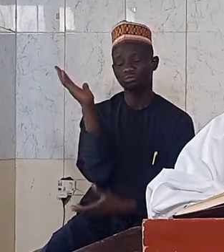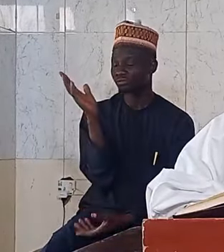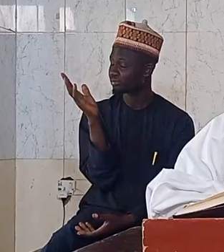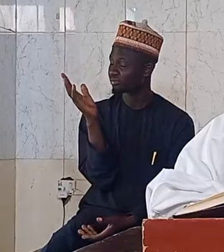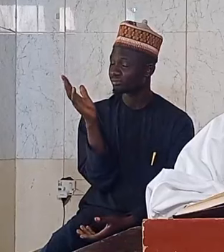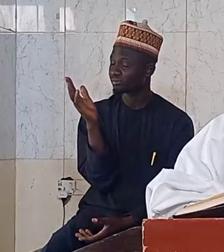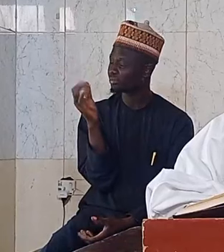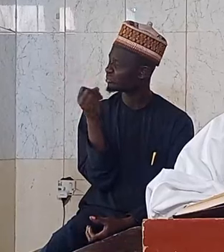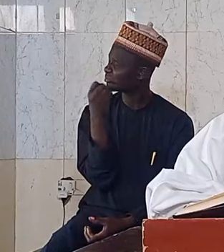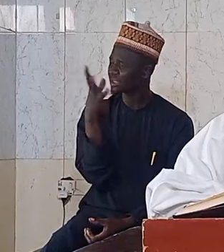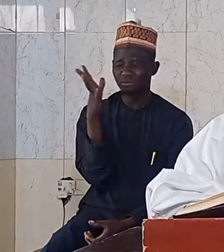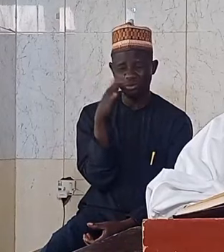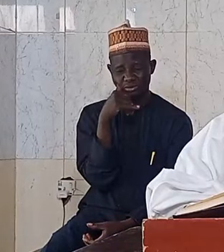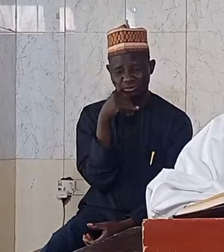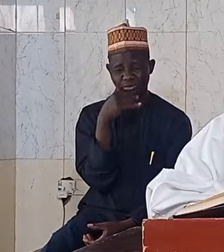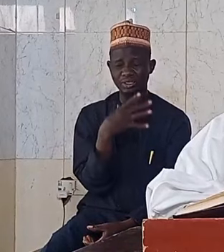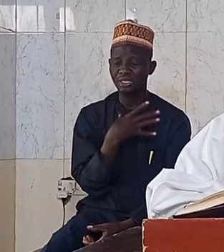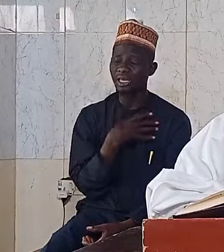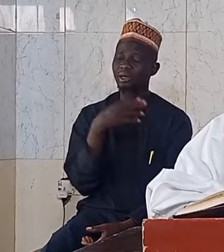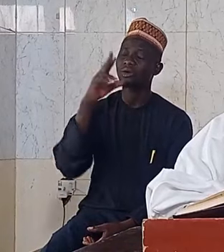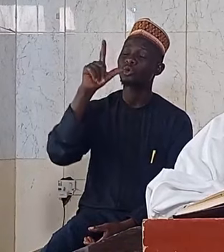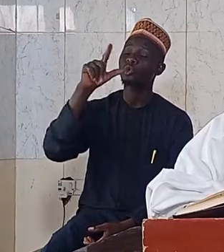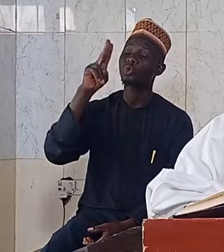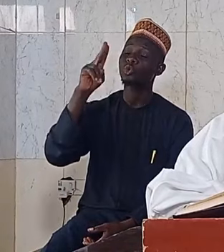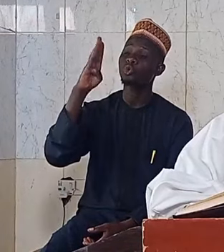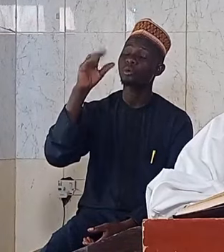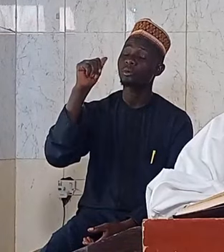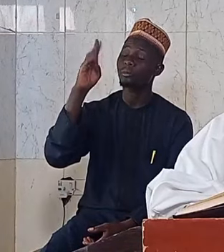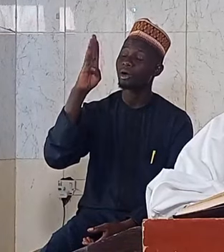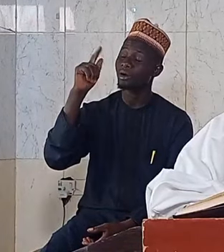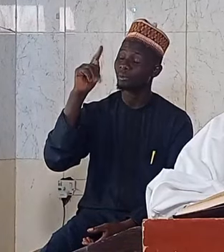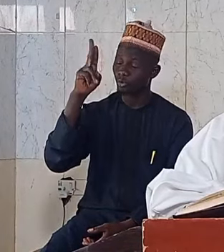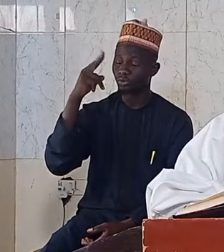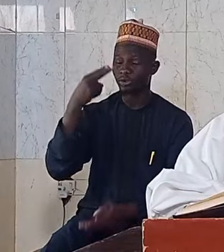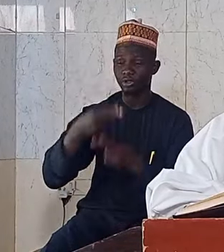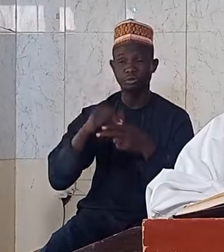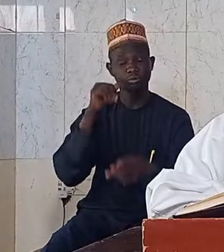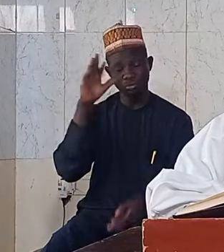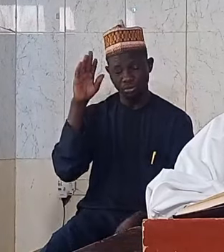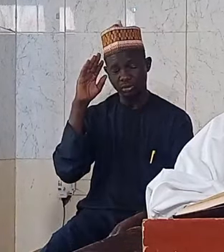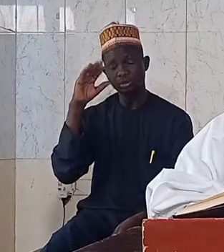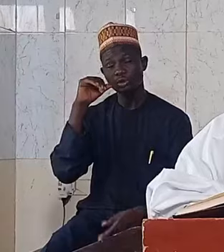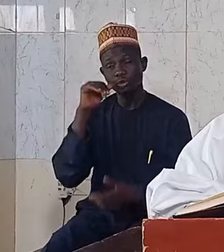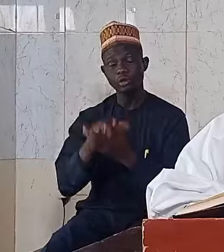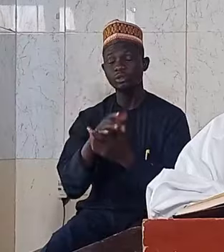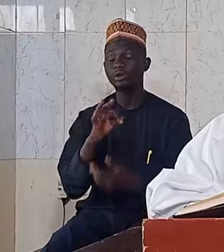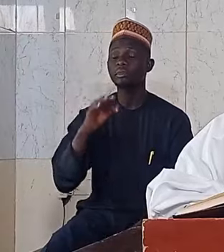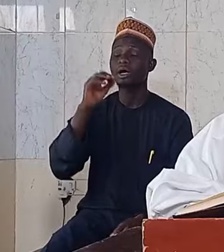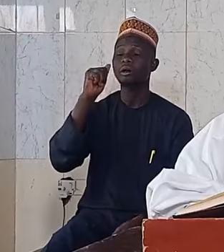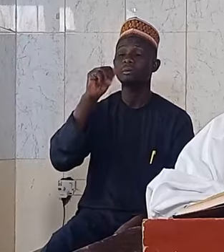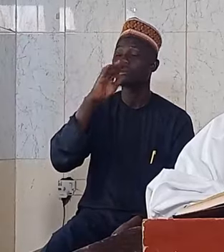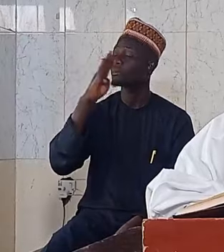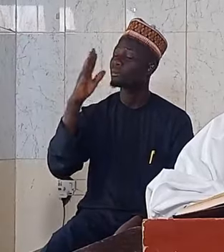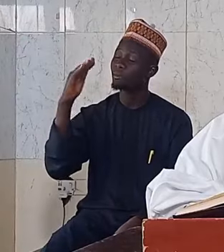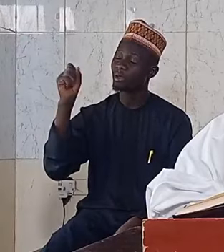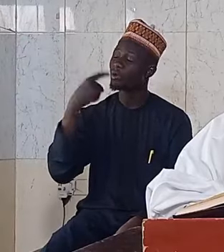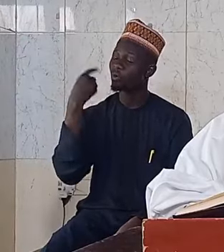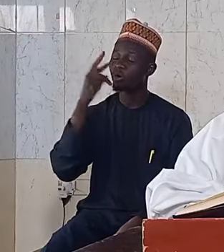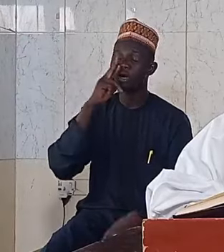Ummul Fadl Lubabatu bintul Harith matar Abbas ita ma tana cikin waɗanda aka